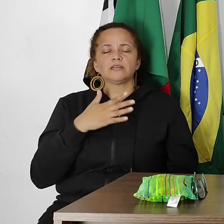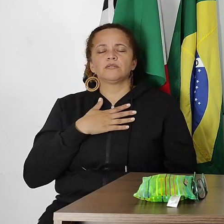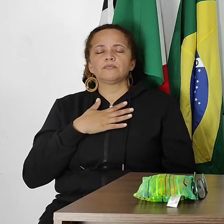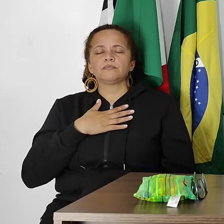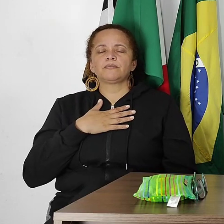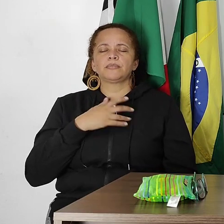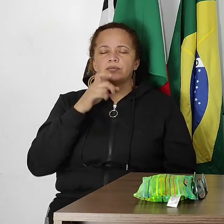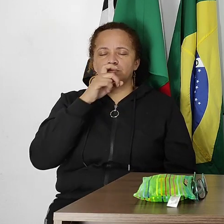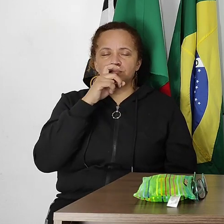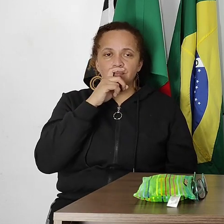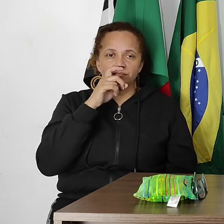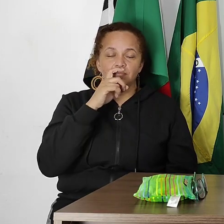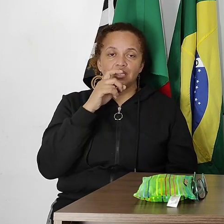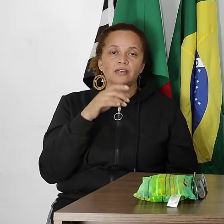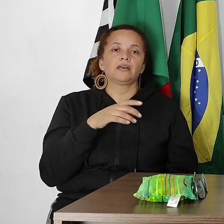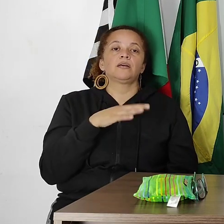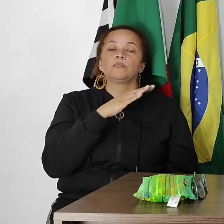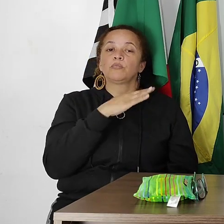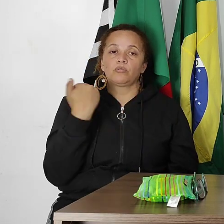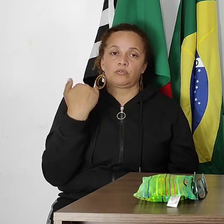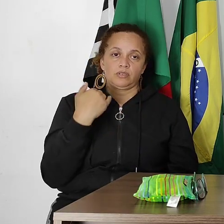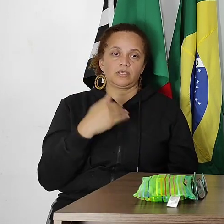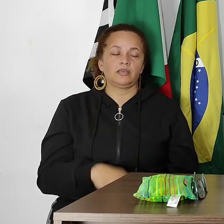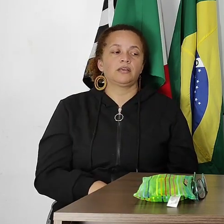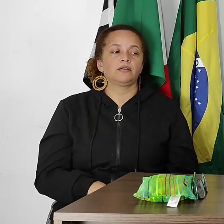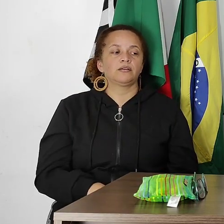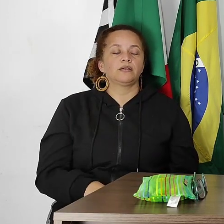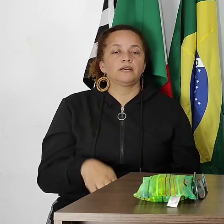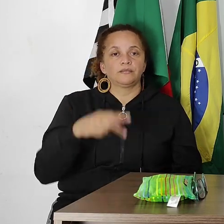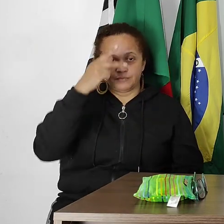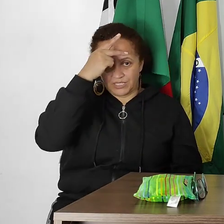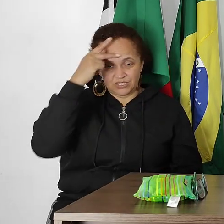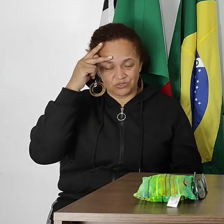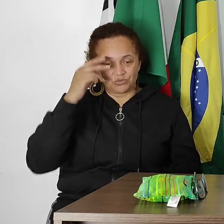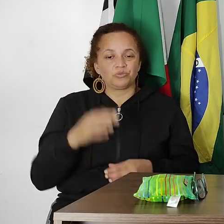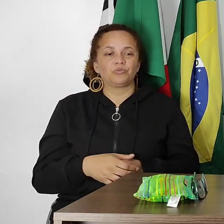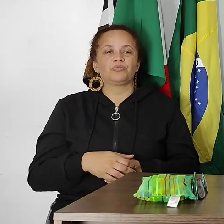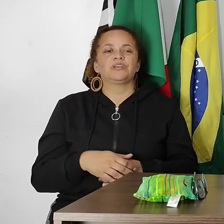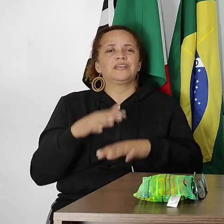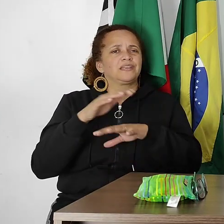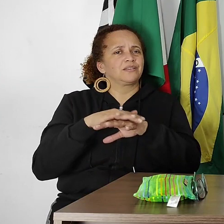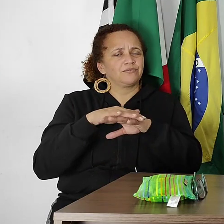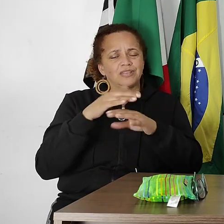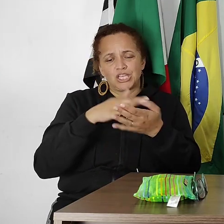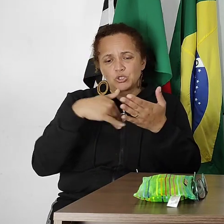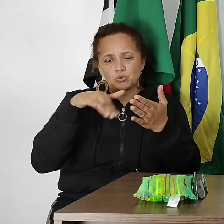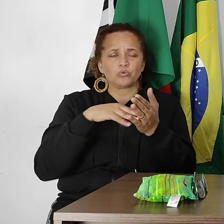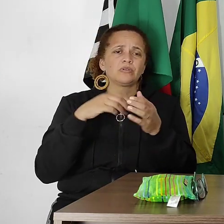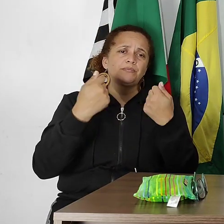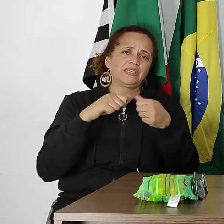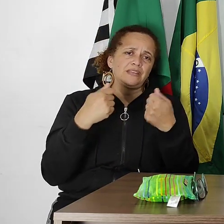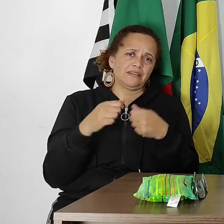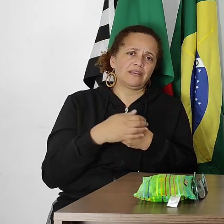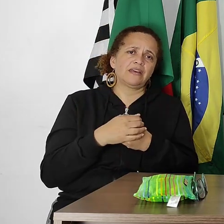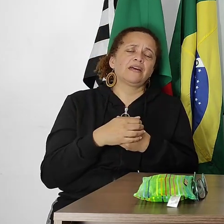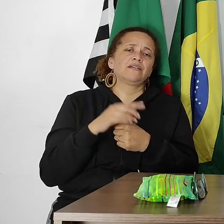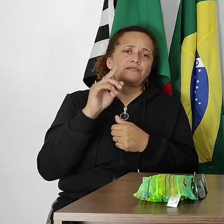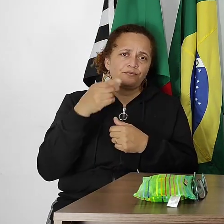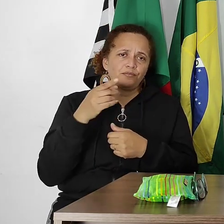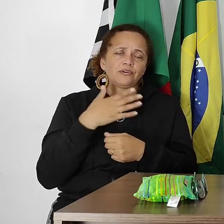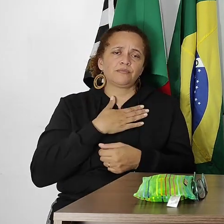dar notícia para gente, quem veio resolver as coisas, pegar documentos comigo, foi o meu irmão. E ali a